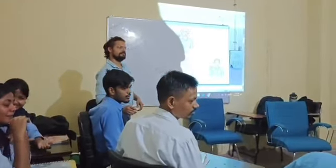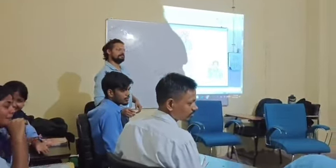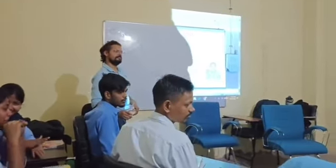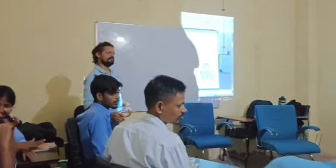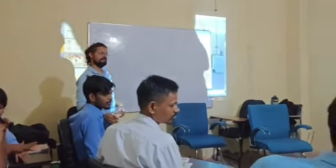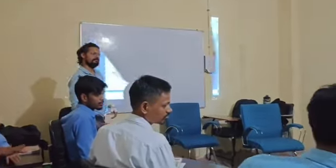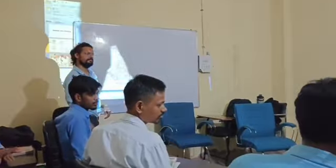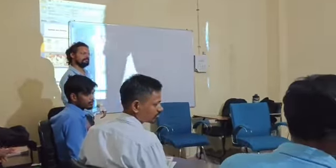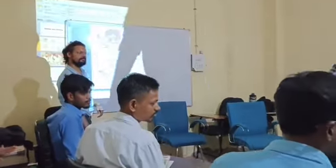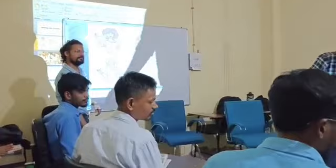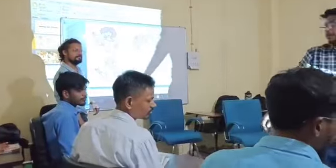थोड़ा नीचे बस करना, ठीक है।